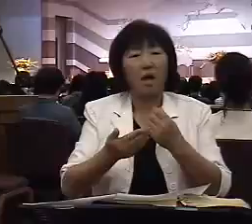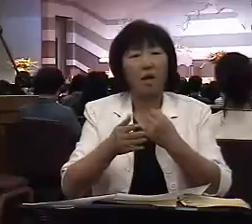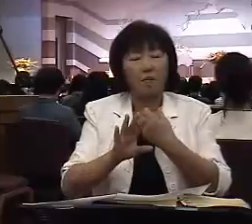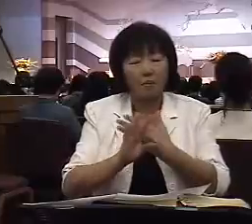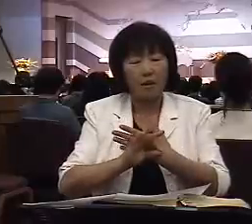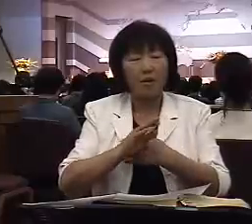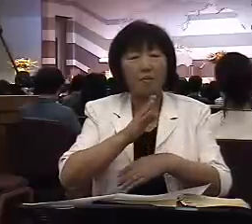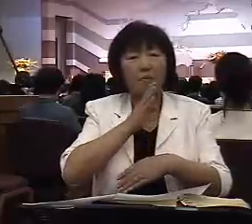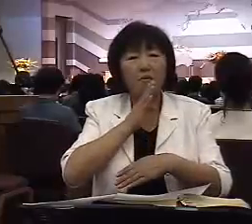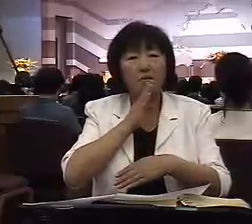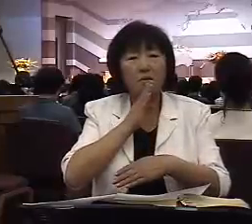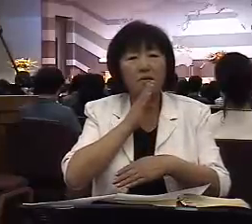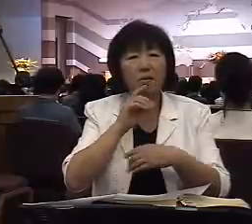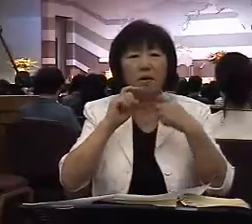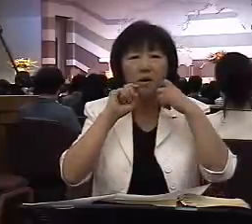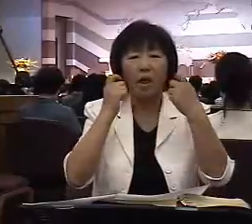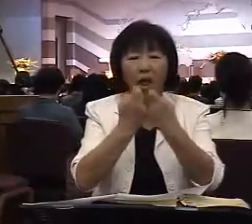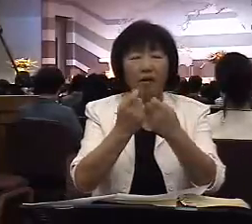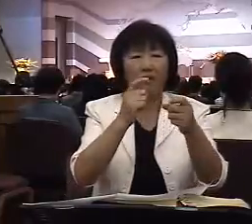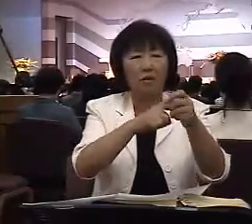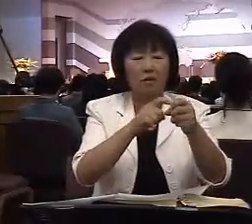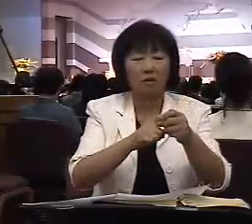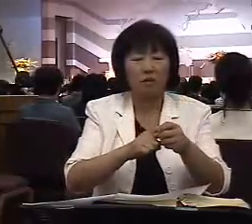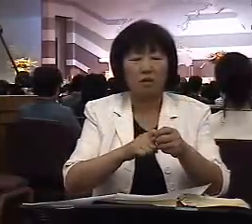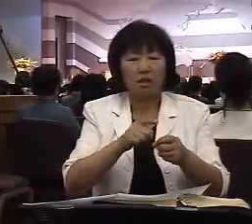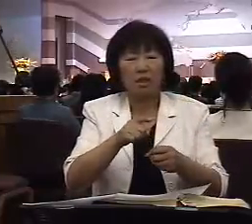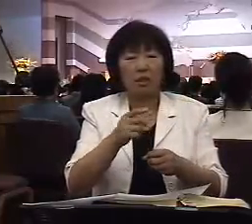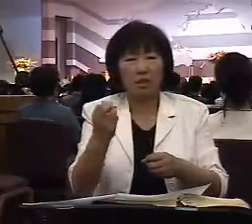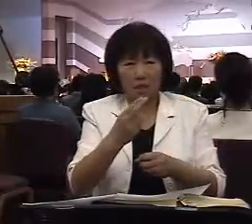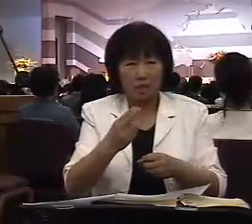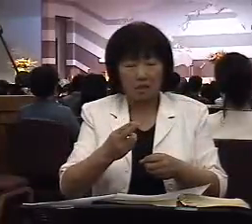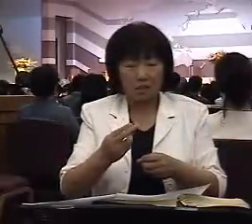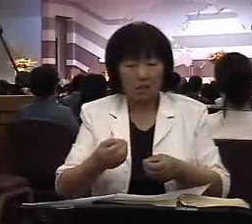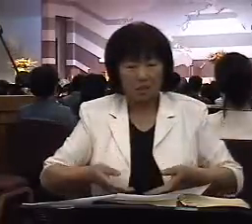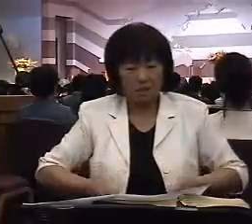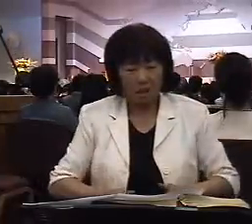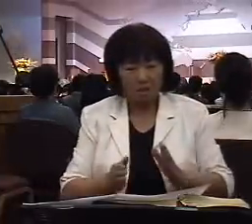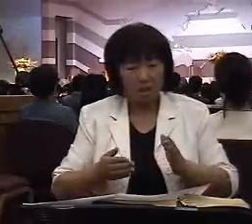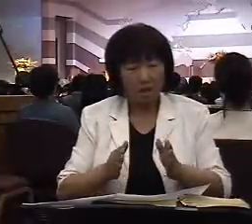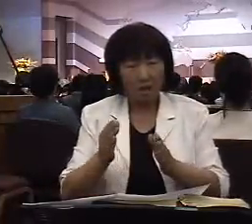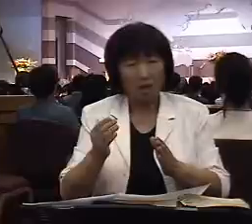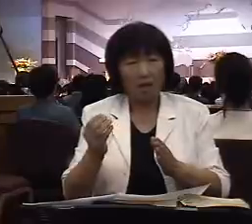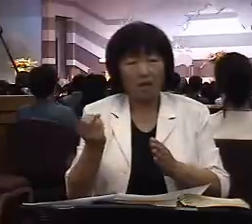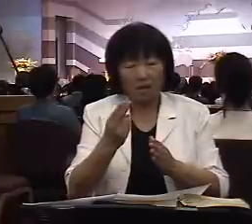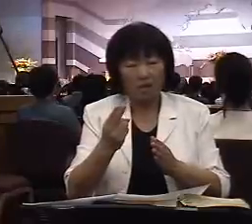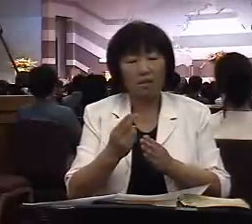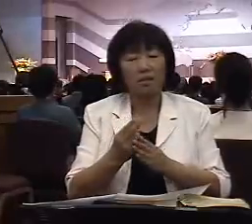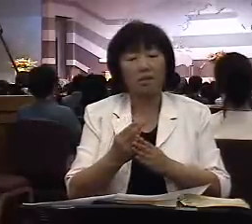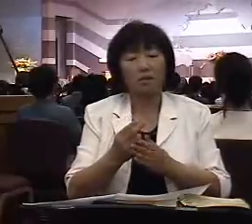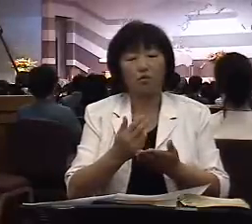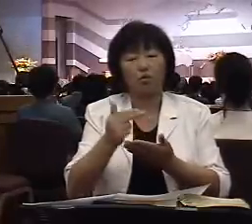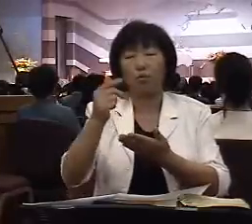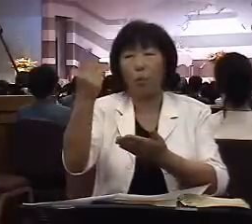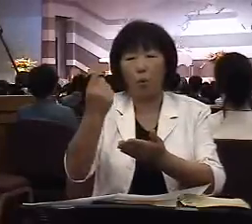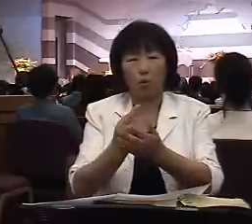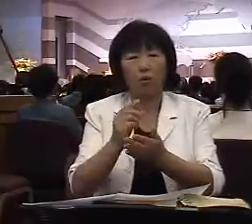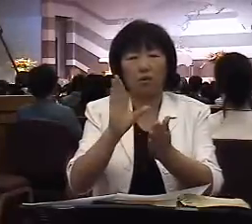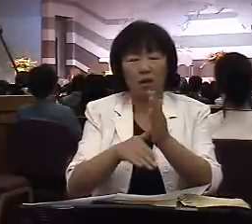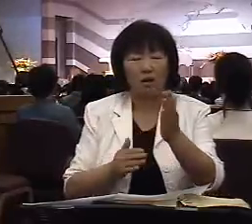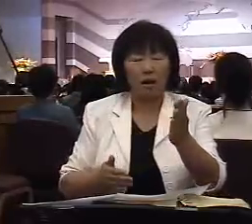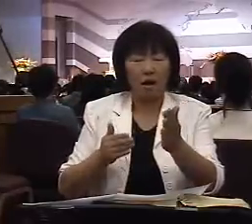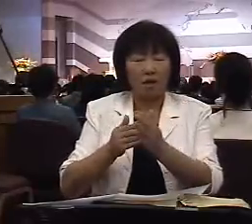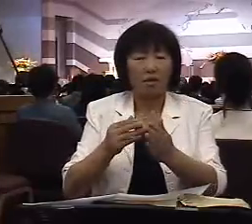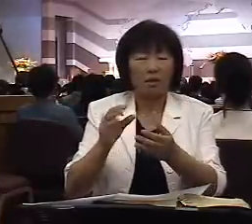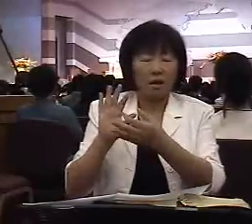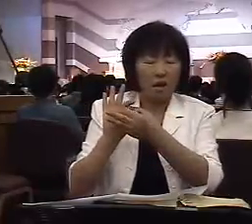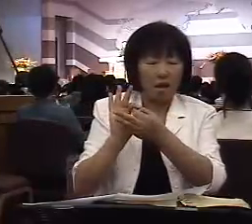그리하면 마땅히 개인적으로 교회적으로 이 재생산의 역사가 주님 오시는 그 순간까지 계속되어야 할 줄로 믿는